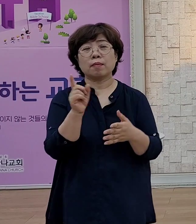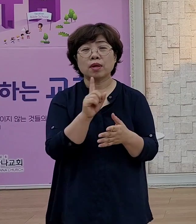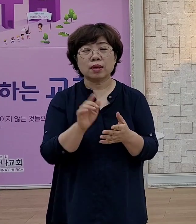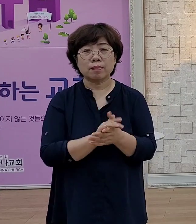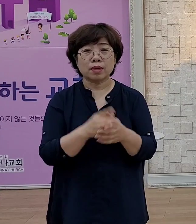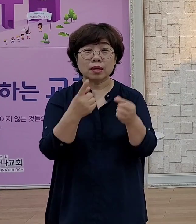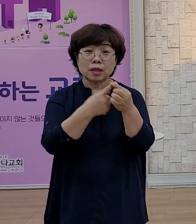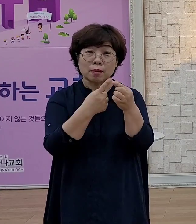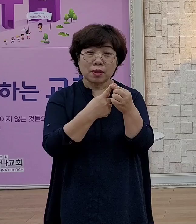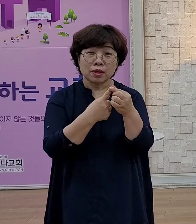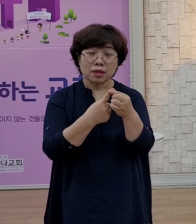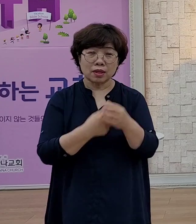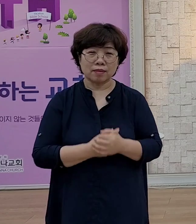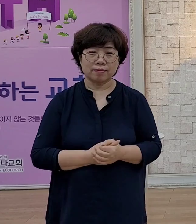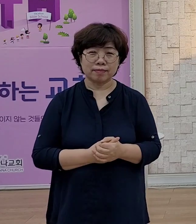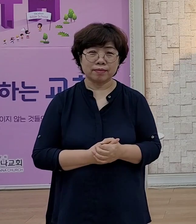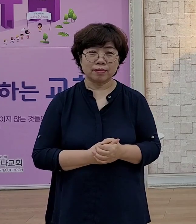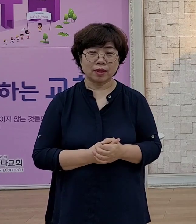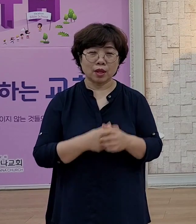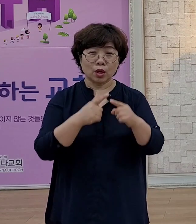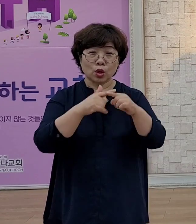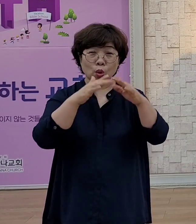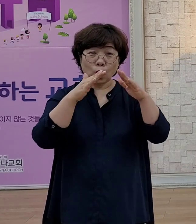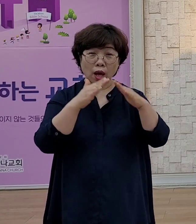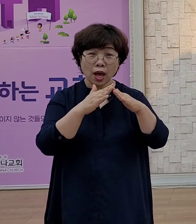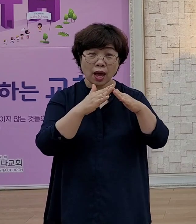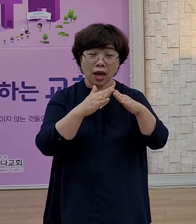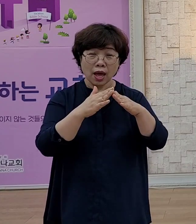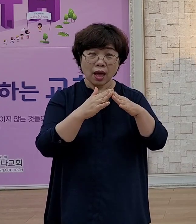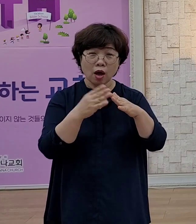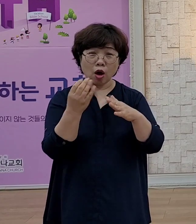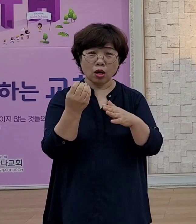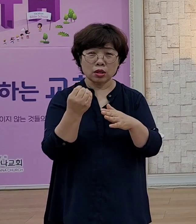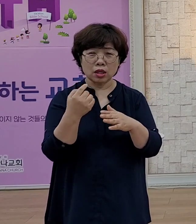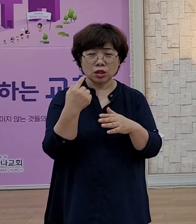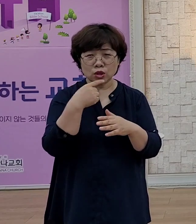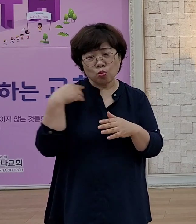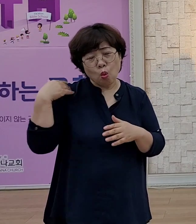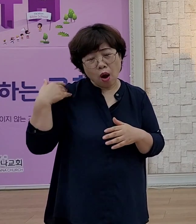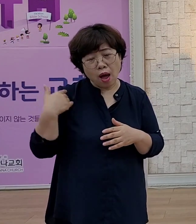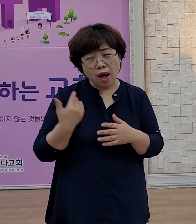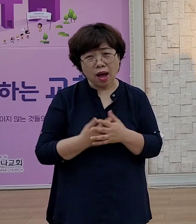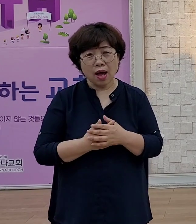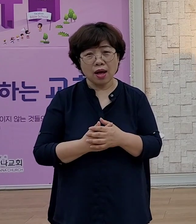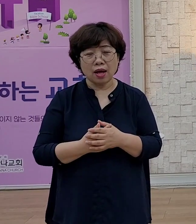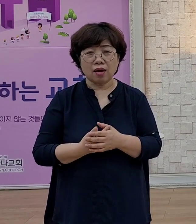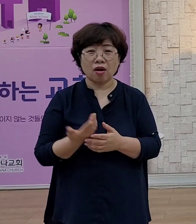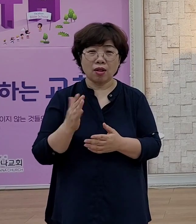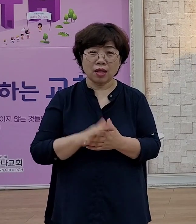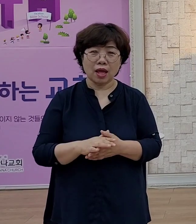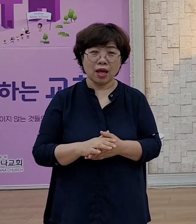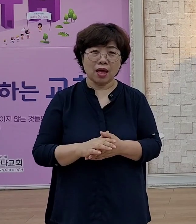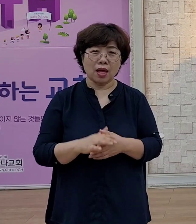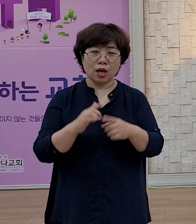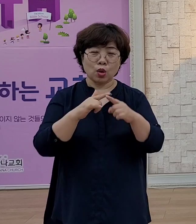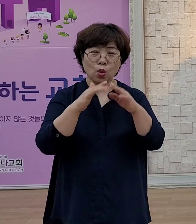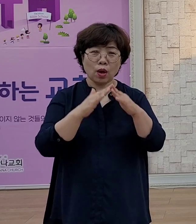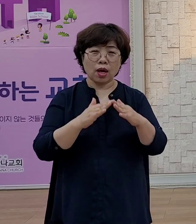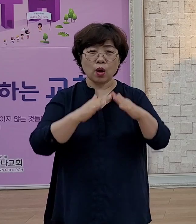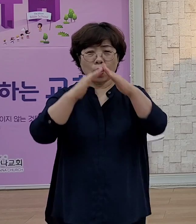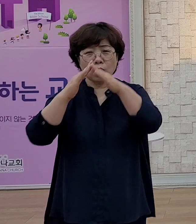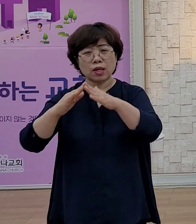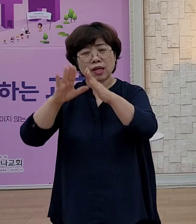첫 번째는 우리 교회가 언젠지 모르지만 이제 가야 한다면 저 정산 쪽으로